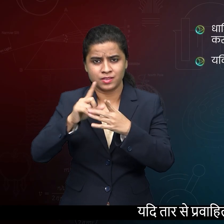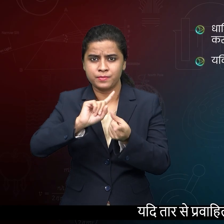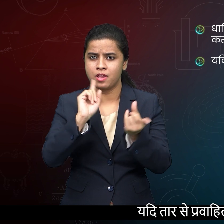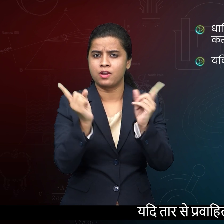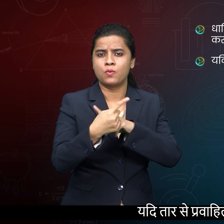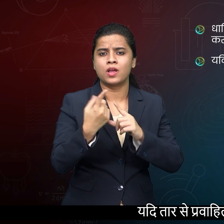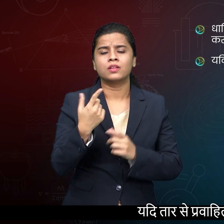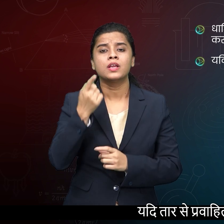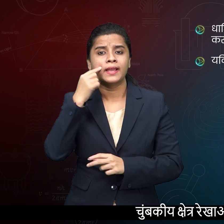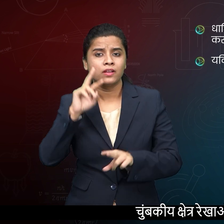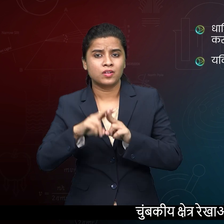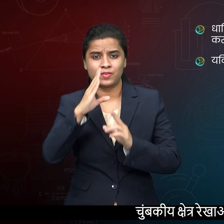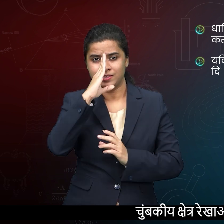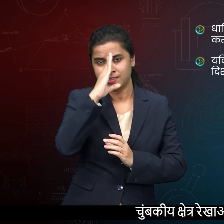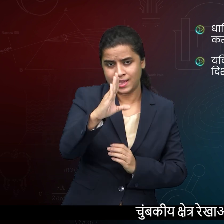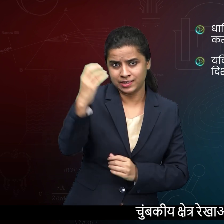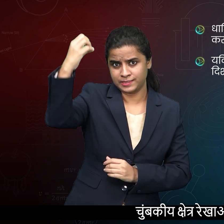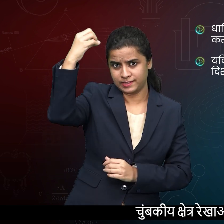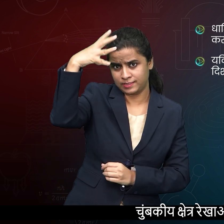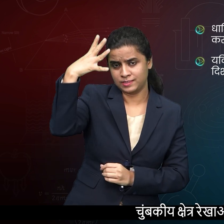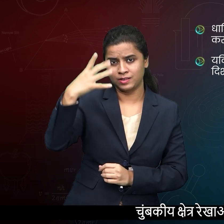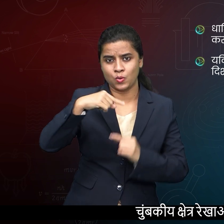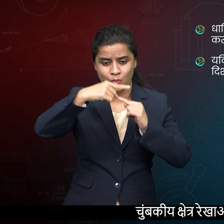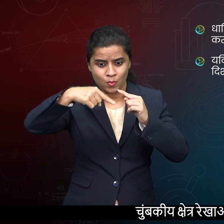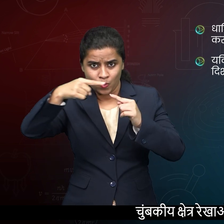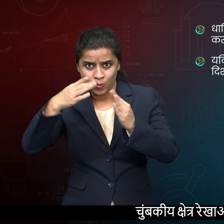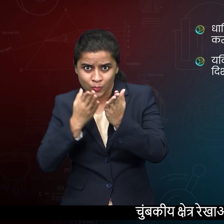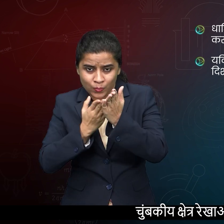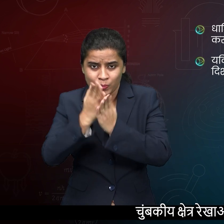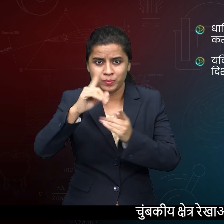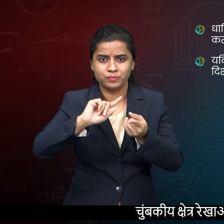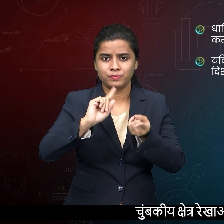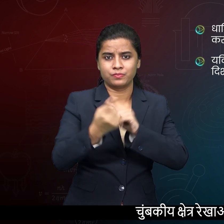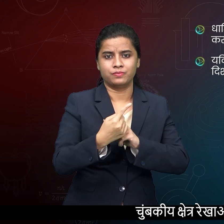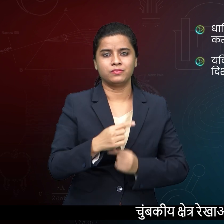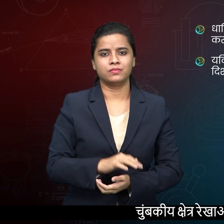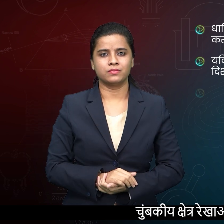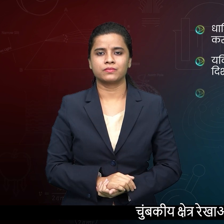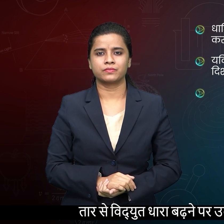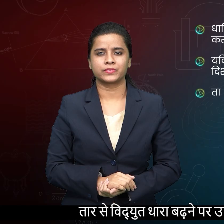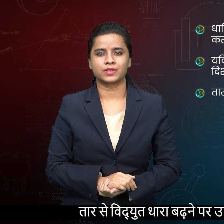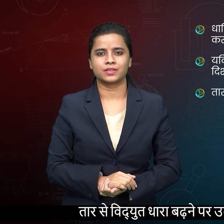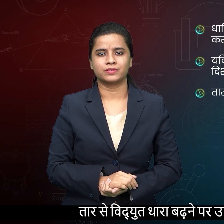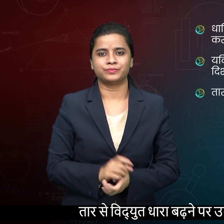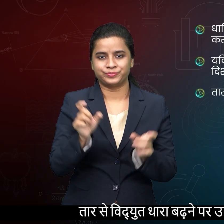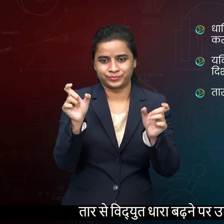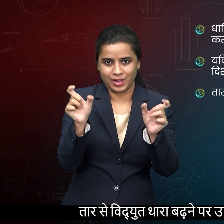दी जाए तो चुंबकीय क्षेत्र रेखाओं की दिशा उत्क्रमित हो जाती हैं। तार से विद्युत